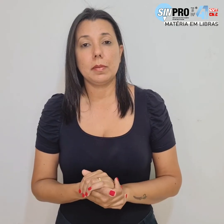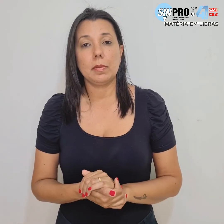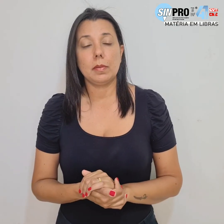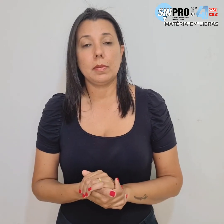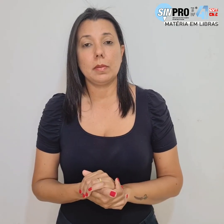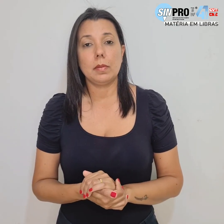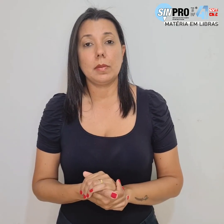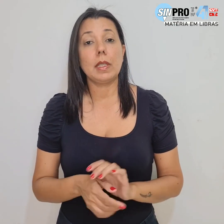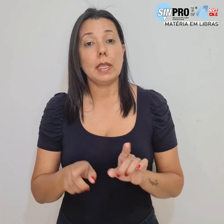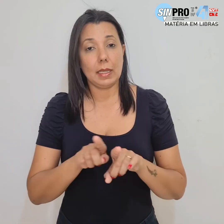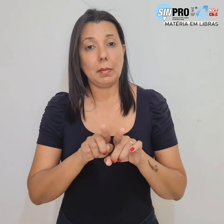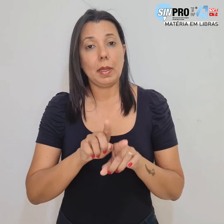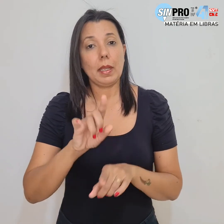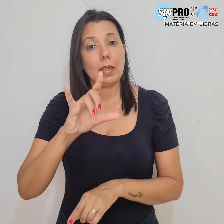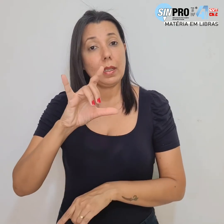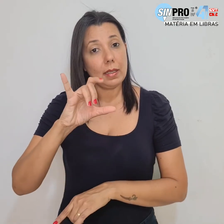e Instagram.